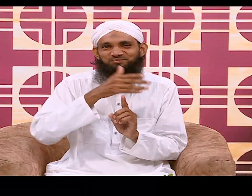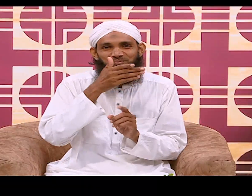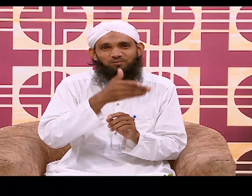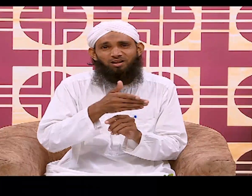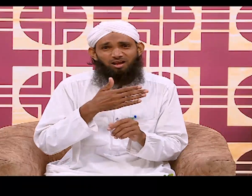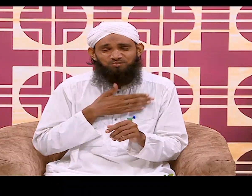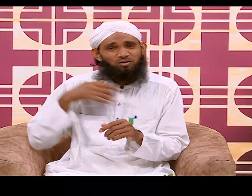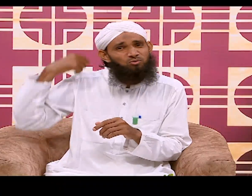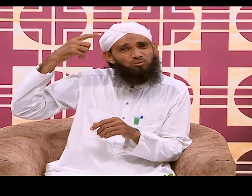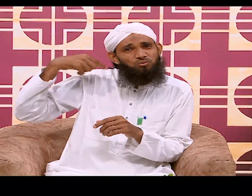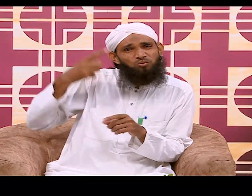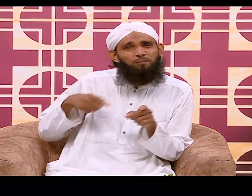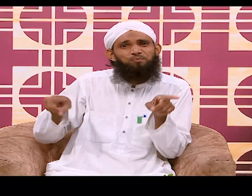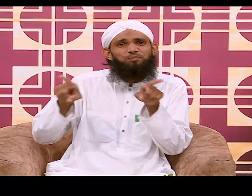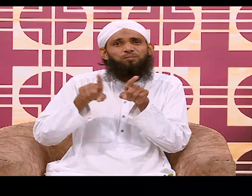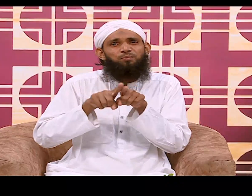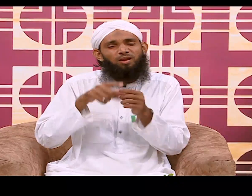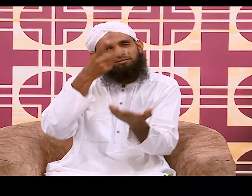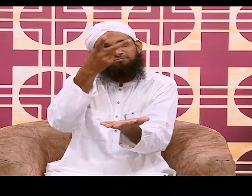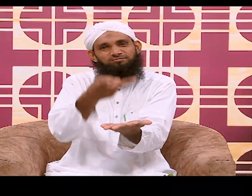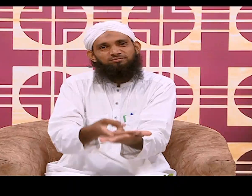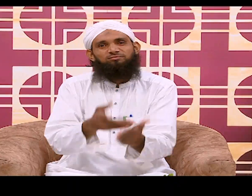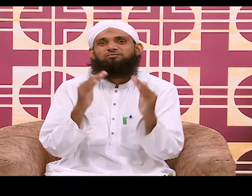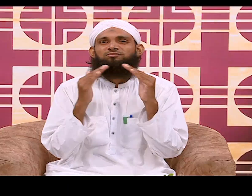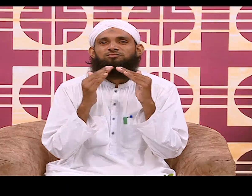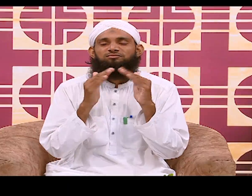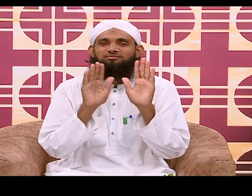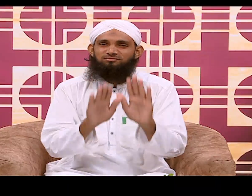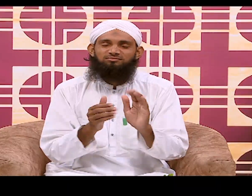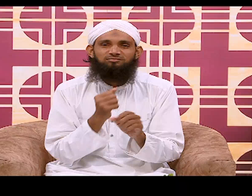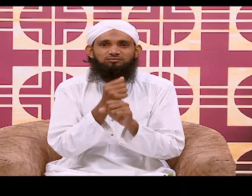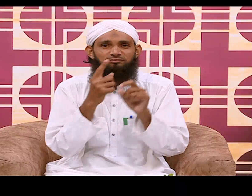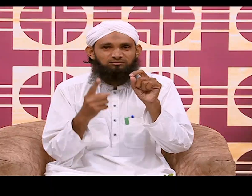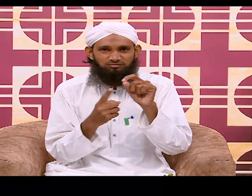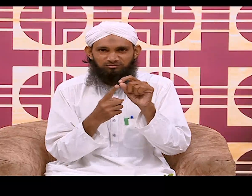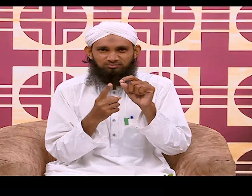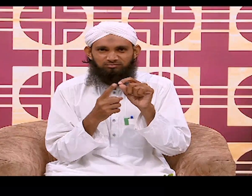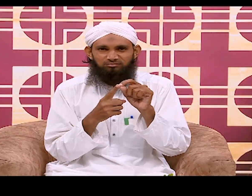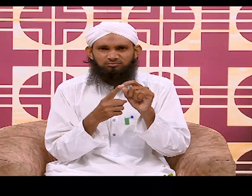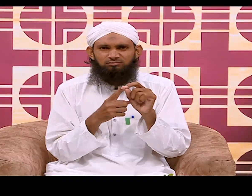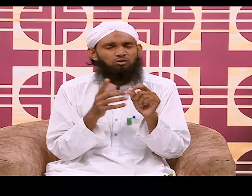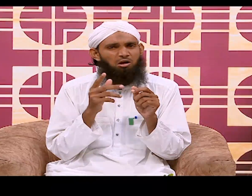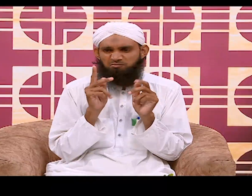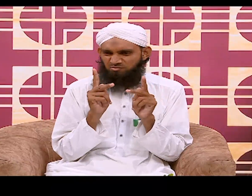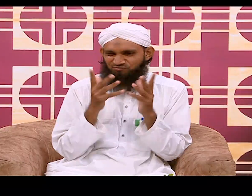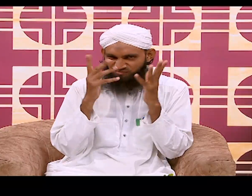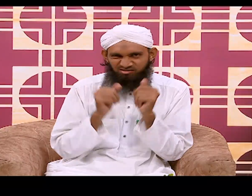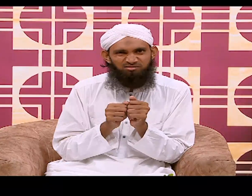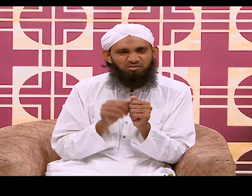علیہ اپنے خدام سمیت وہاں قیام فرما ہوئے۔ حضور غوث پاک رحمت اللہ علیہ کوئی معمولی شخصیت تو تھے